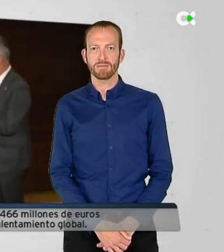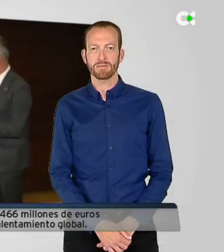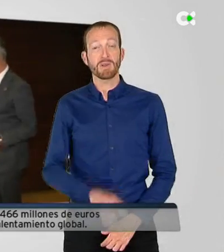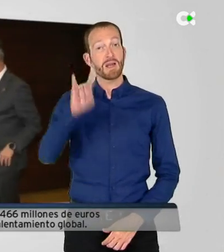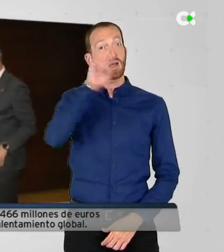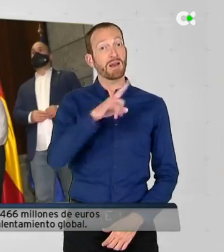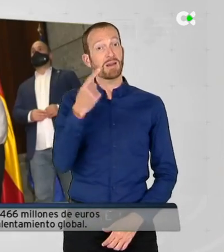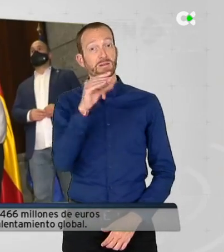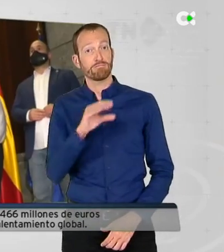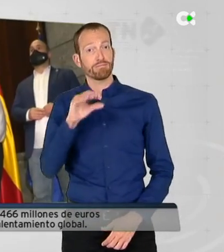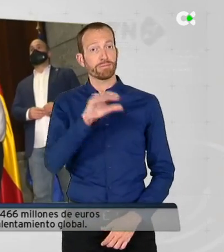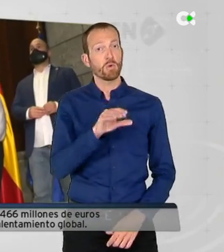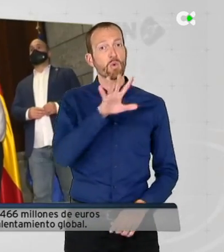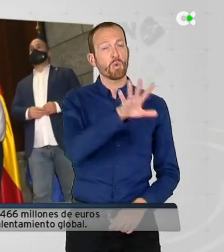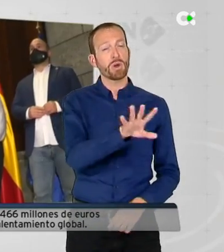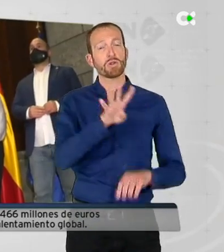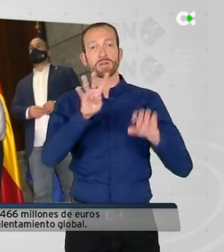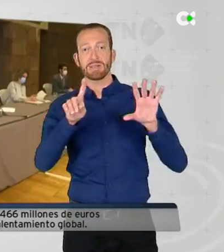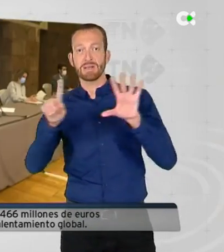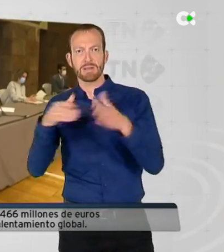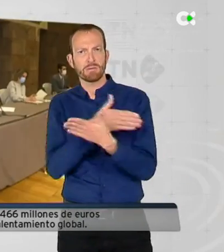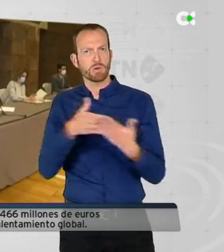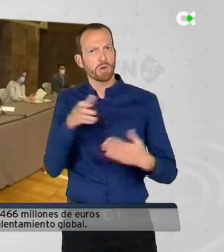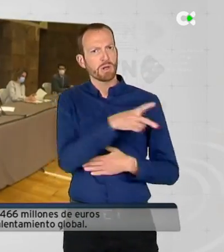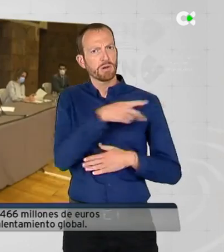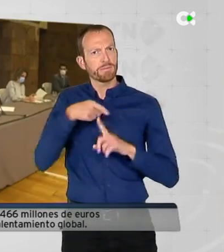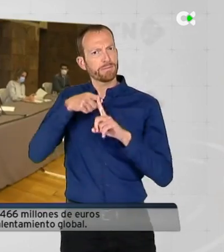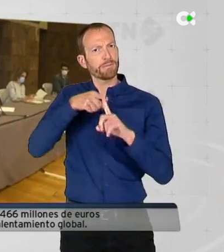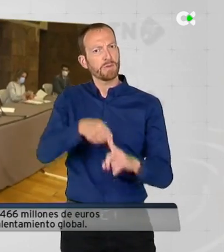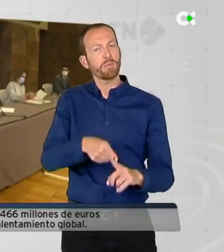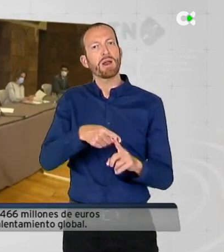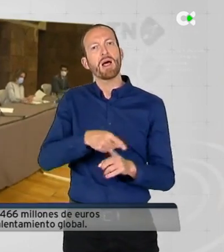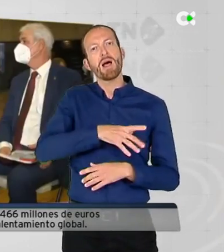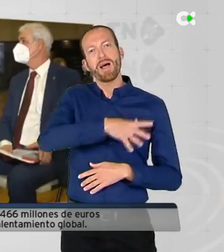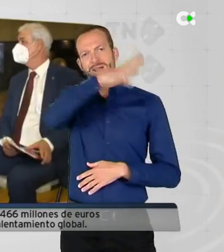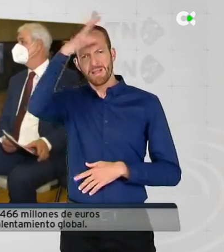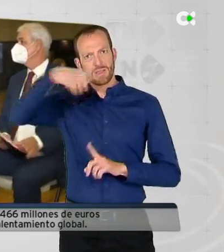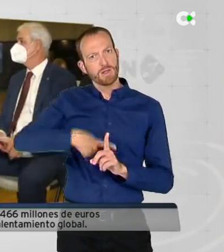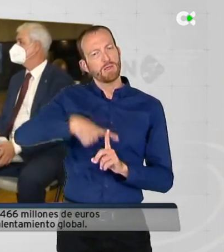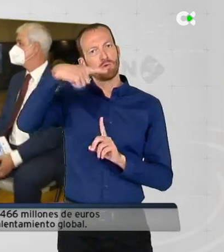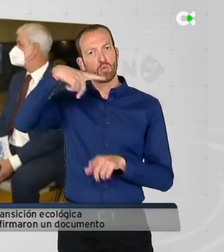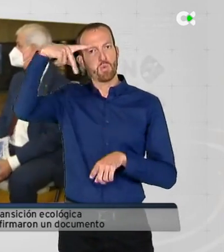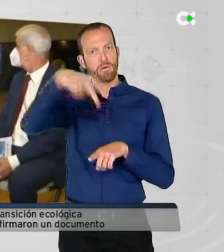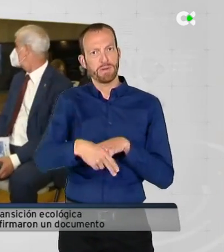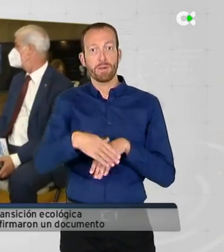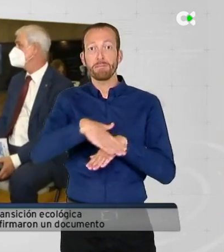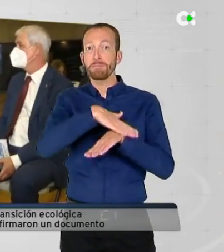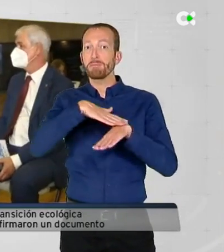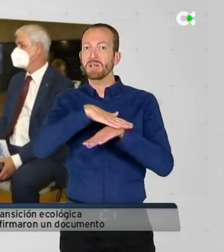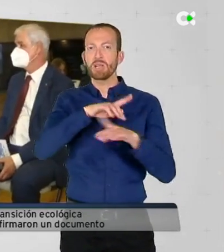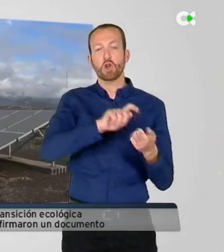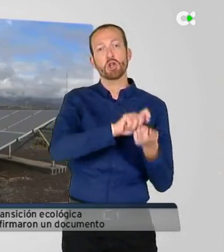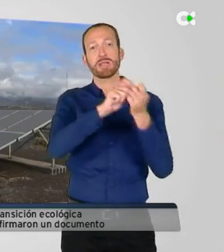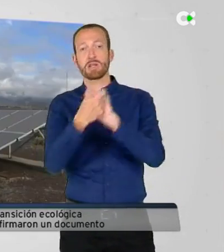Canarias contará con 466 millones de euros para combatir el calentamiento global. El Ministerio de